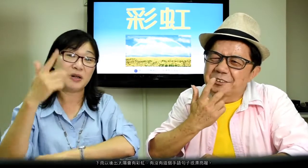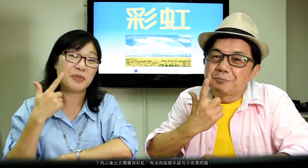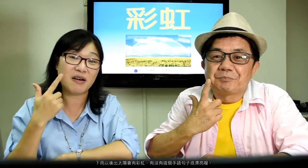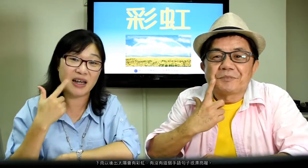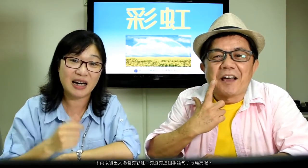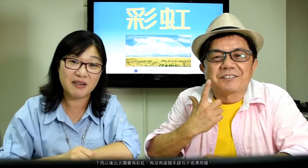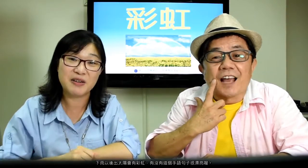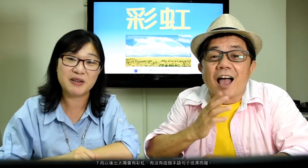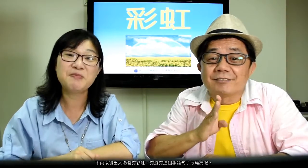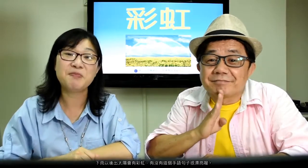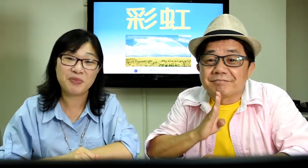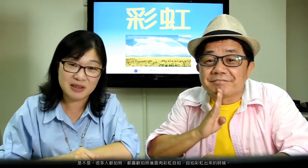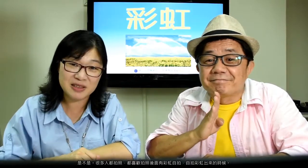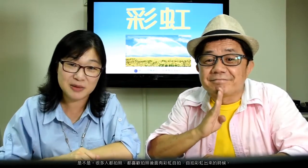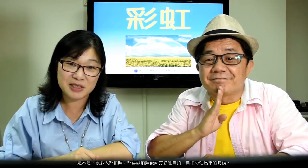很漂亮哦，是不是？